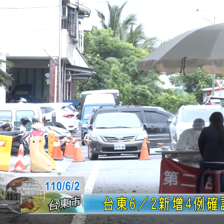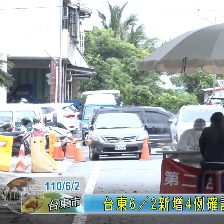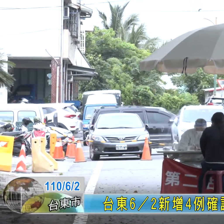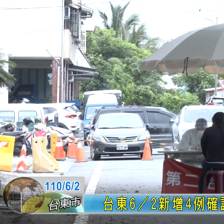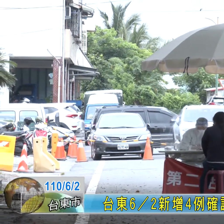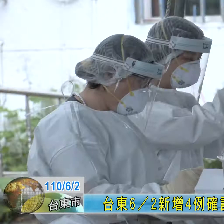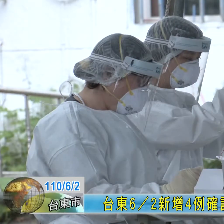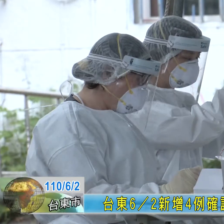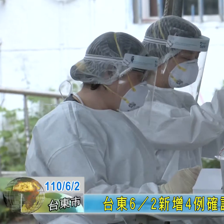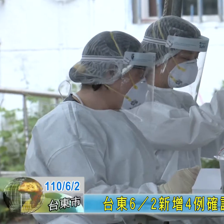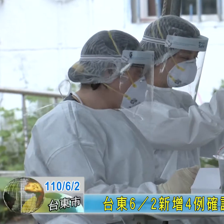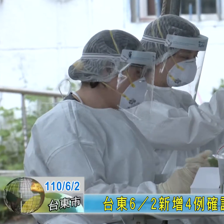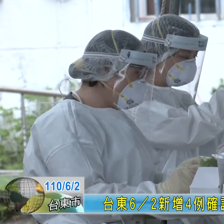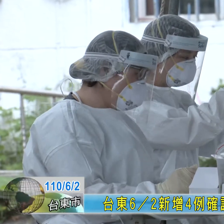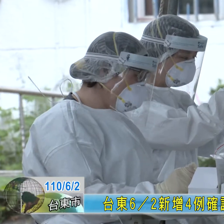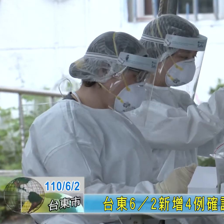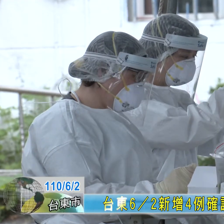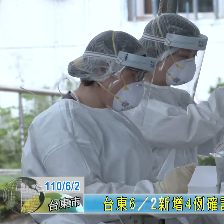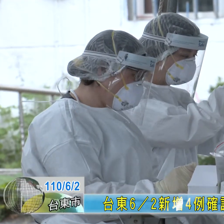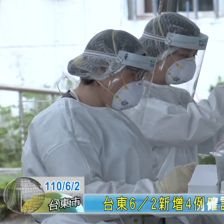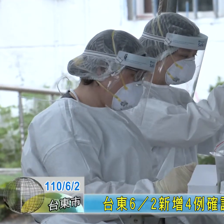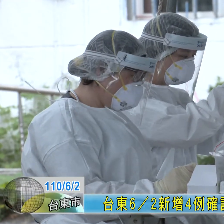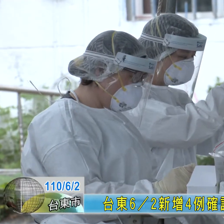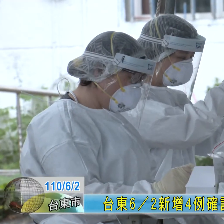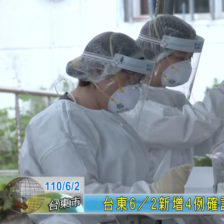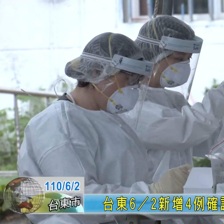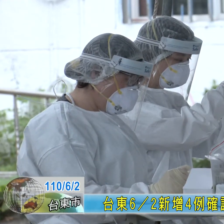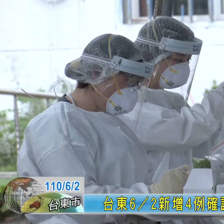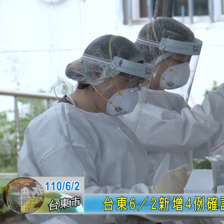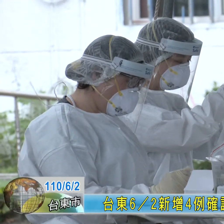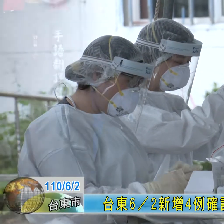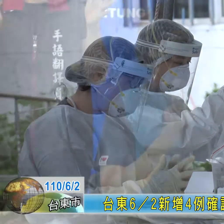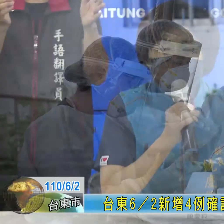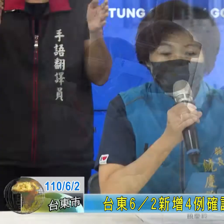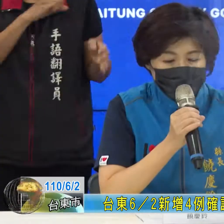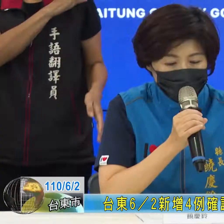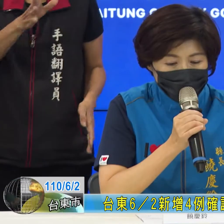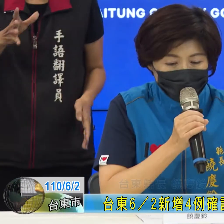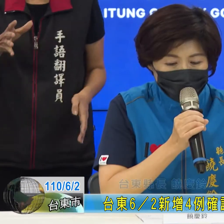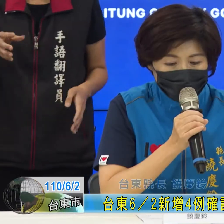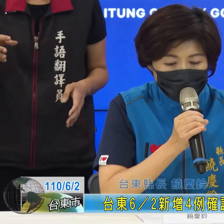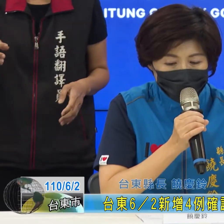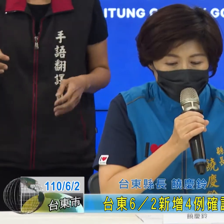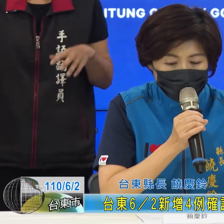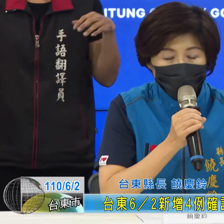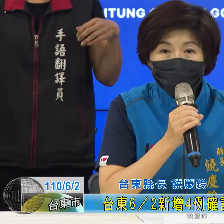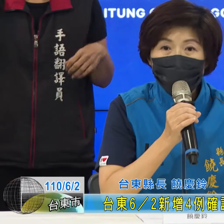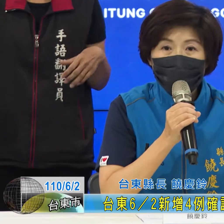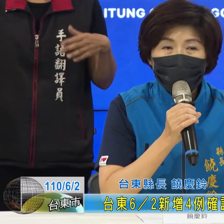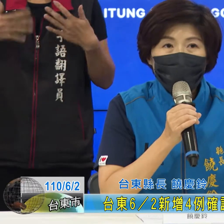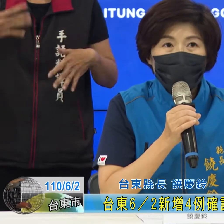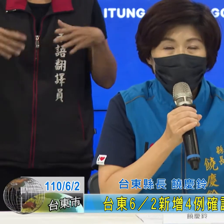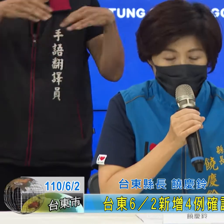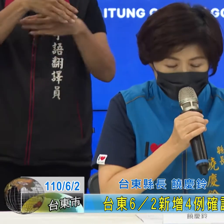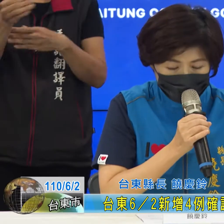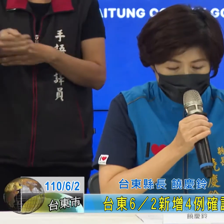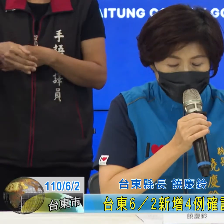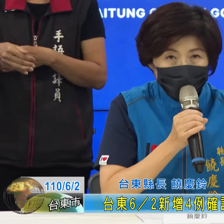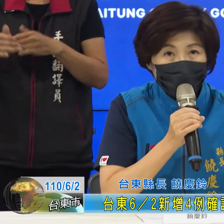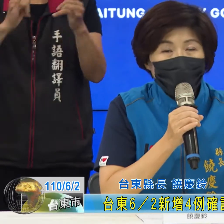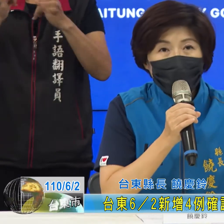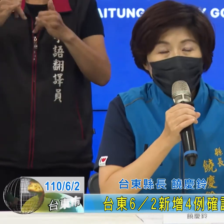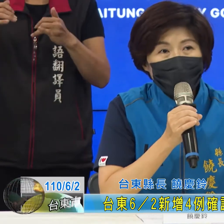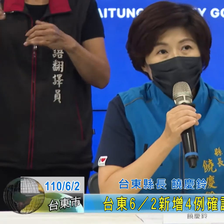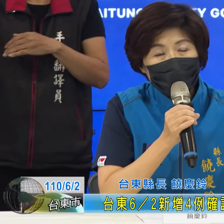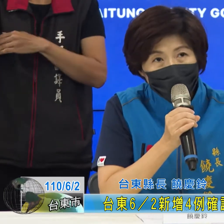提早结束了，完成了604人的筛检。 金峰乡新兴村全村的居民总